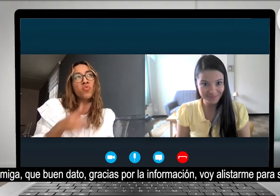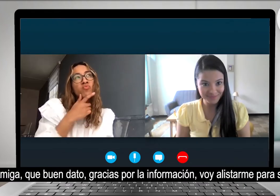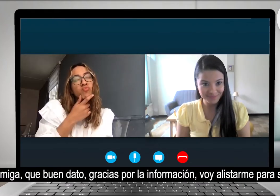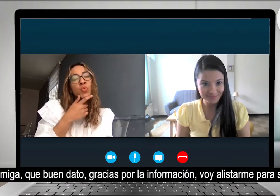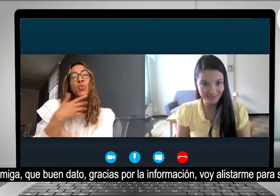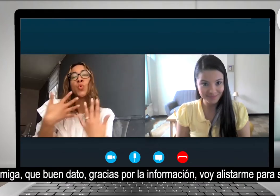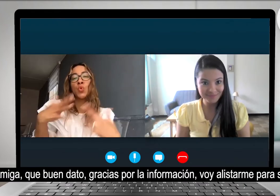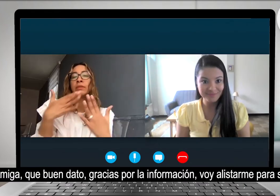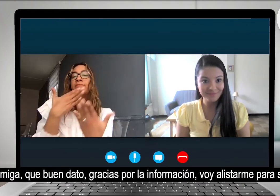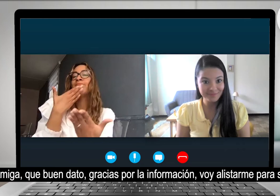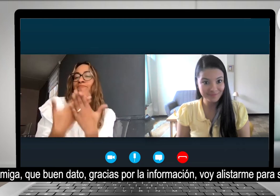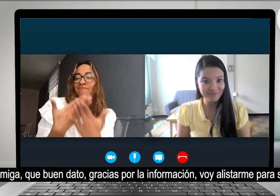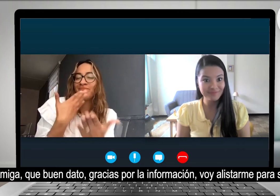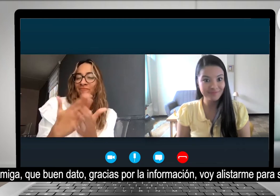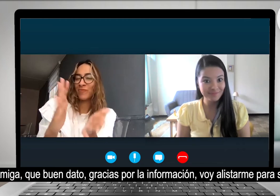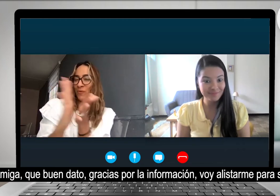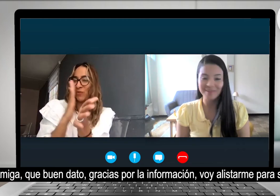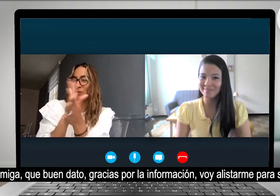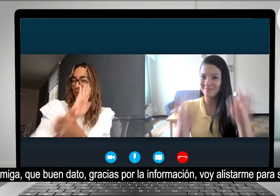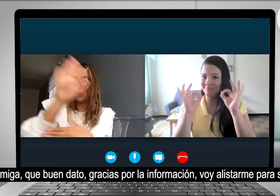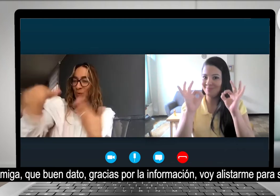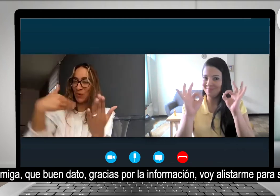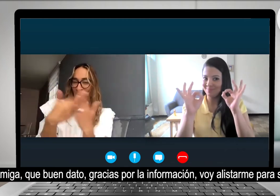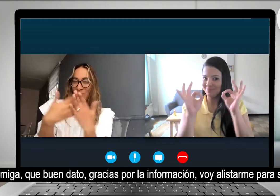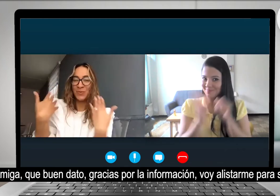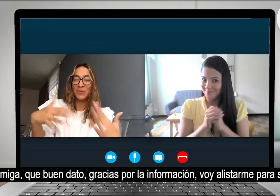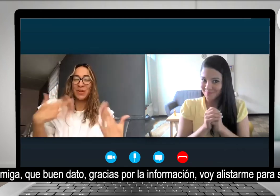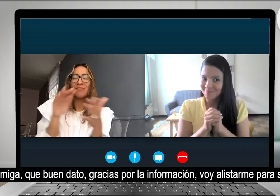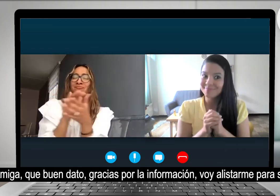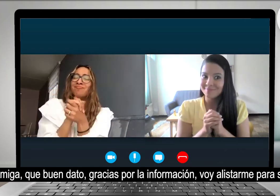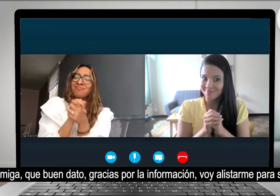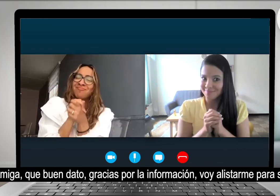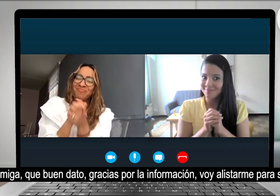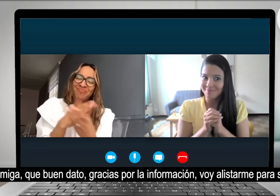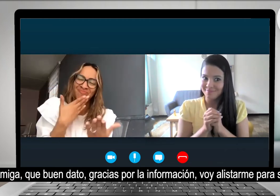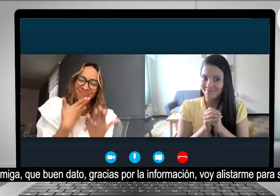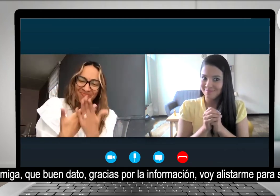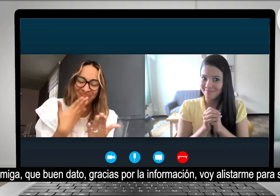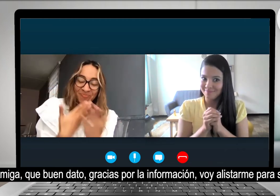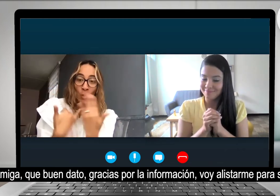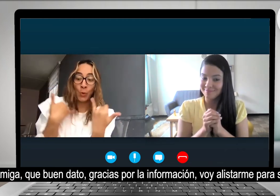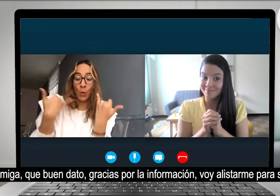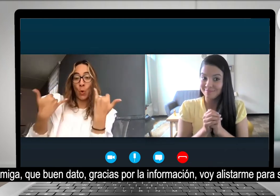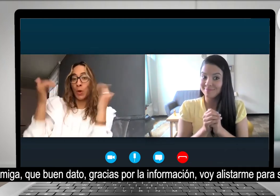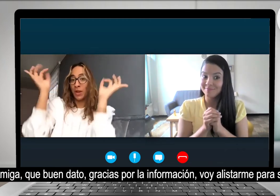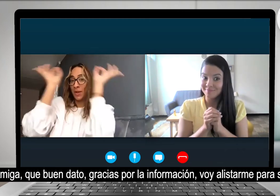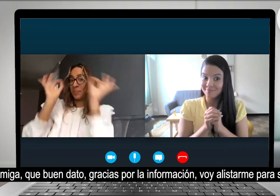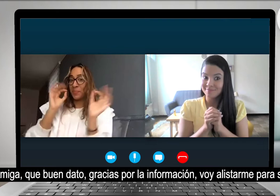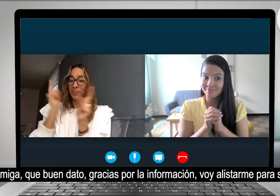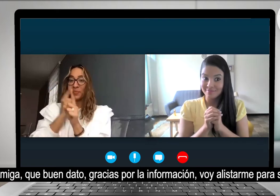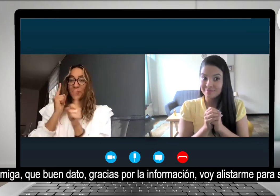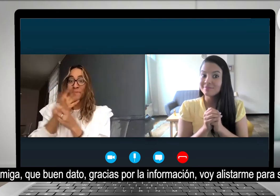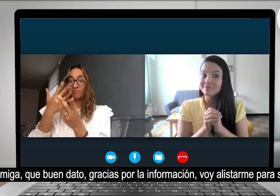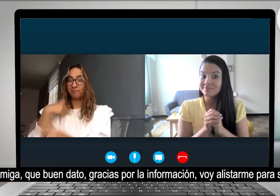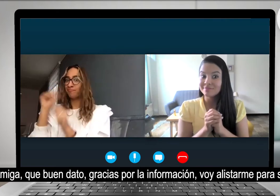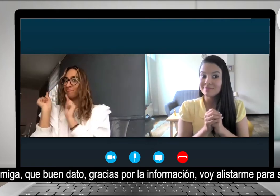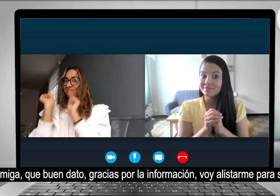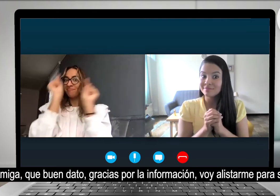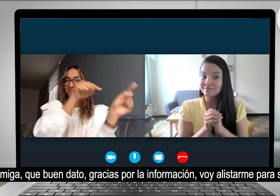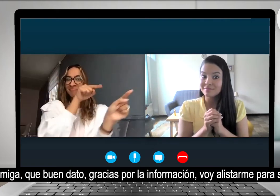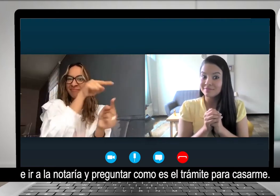¡Guau! Amiga, qué buen dato. Gracias por la información. Voy a alistarme para salir